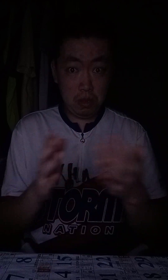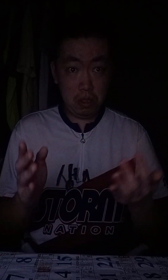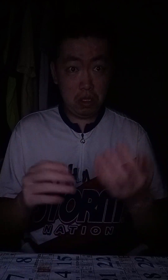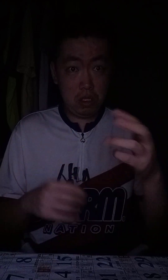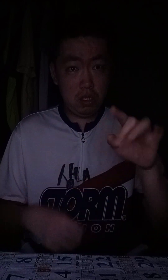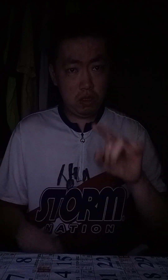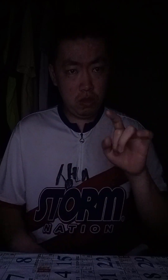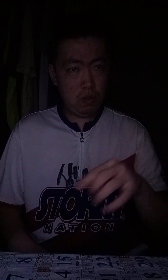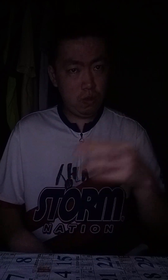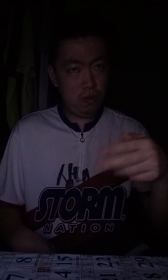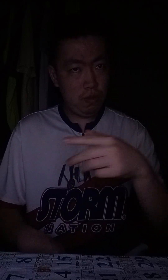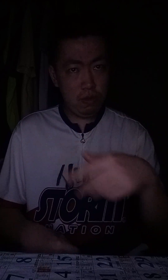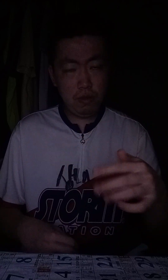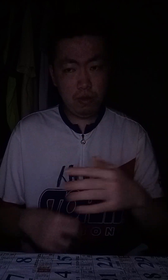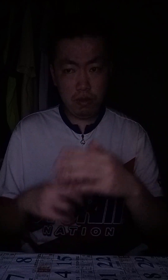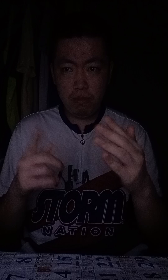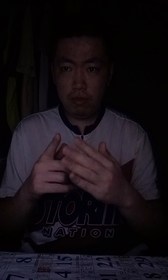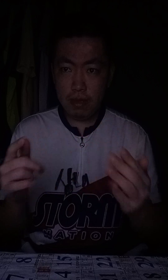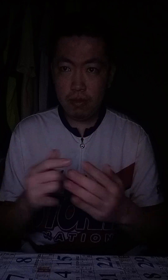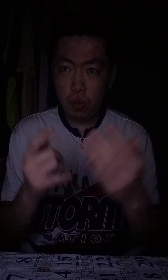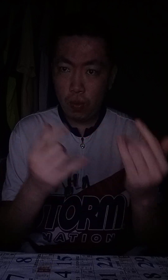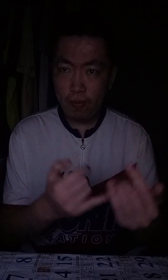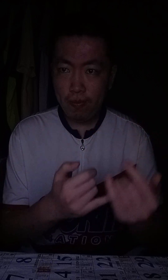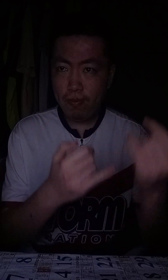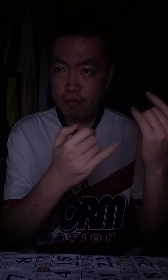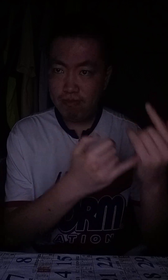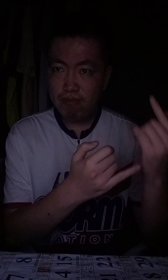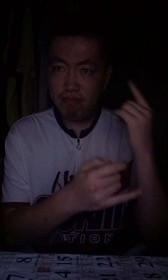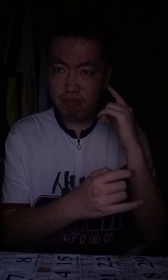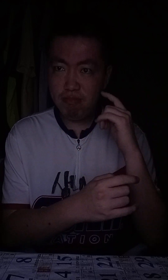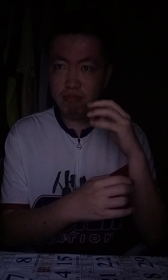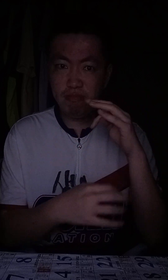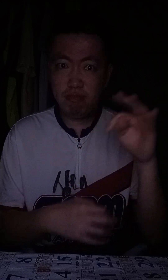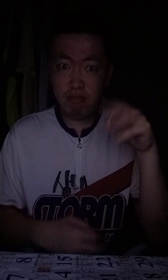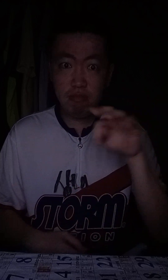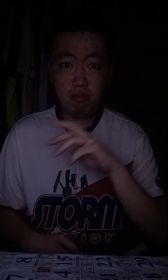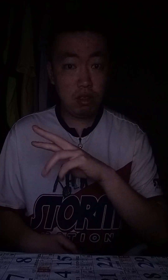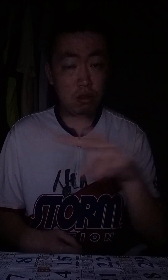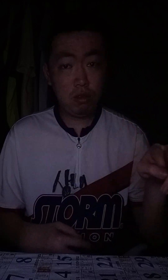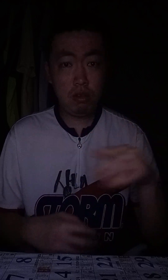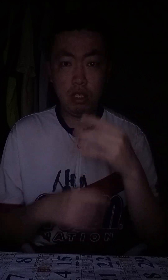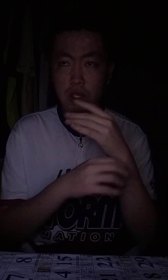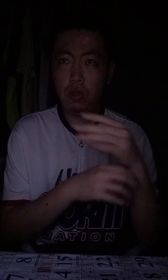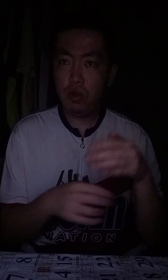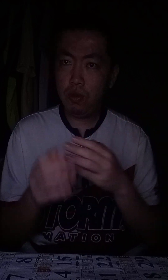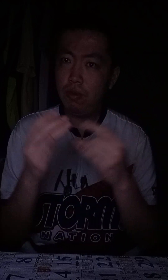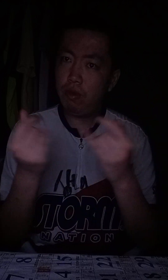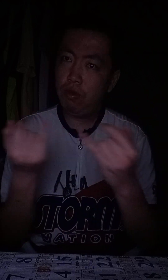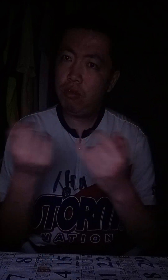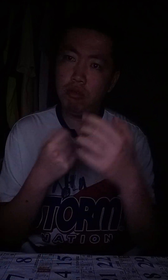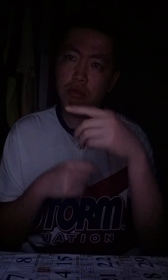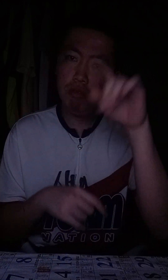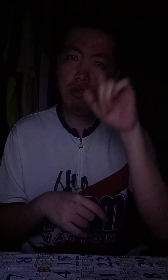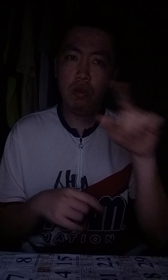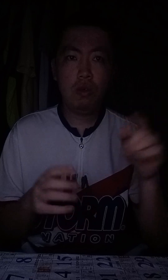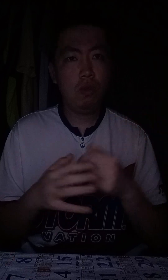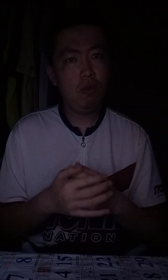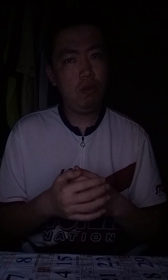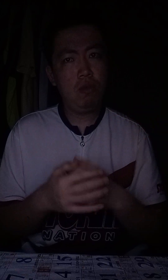차고지를 조성하려면 100억 원 예상 같은 예산이 소요됩니다. 어떤 그런 재정적인 부담이 있다 보니까 이 추진이 좀 사정이